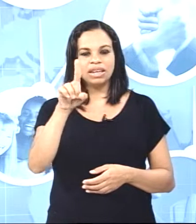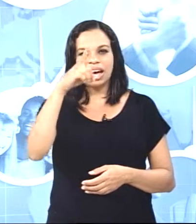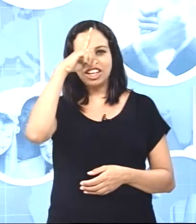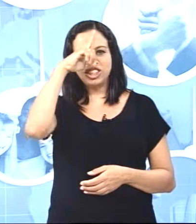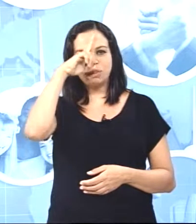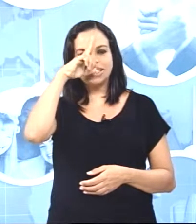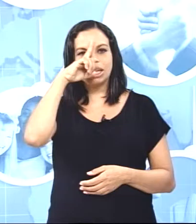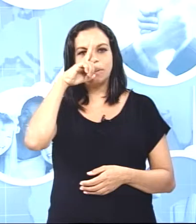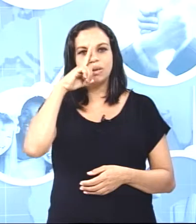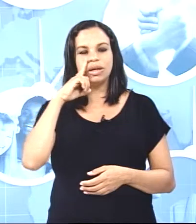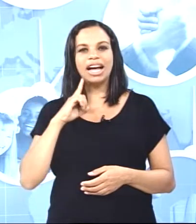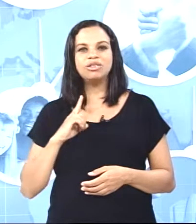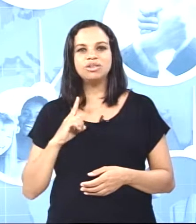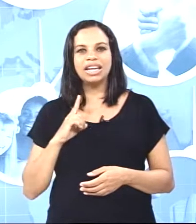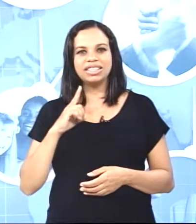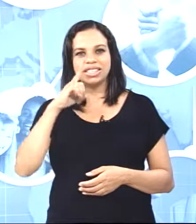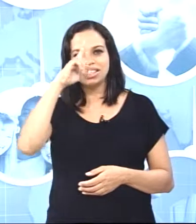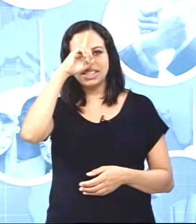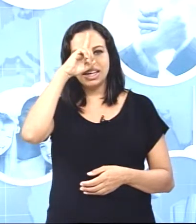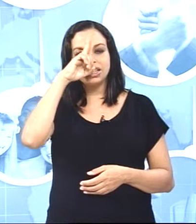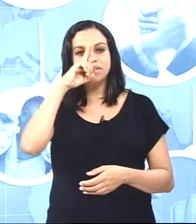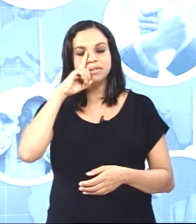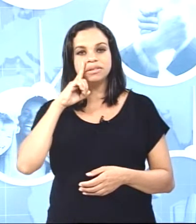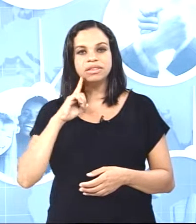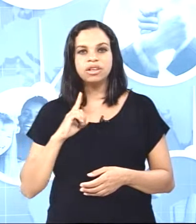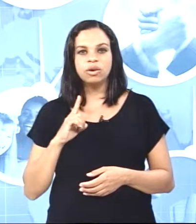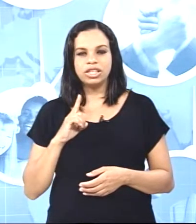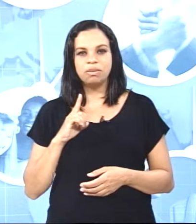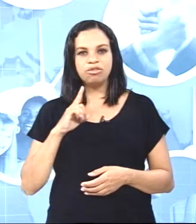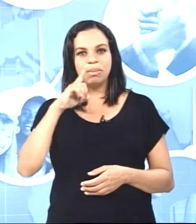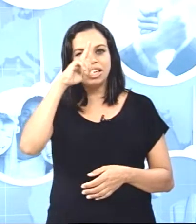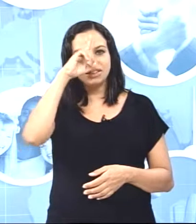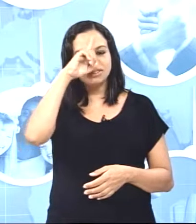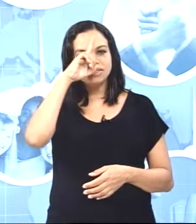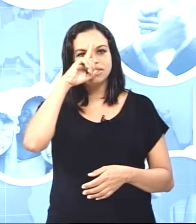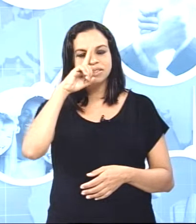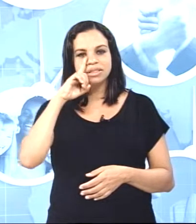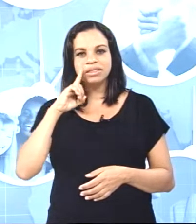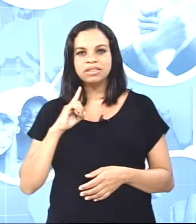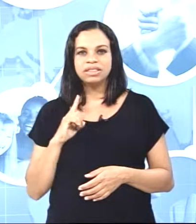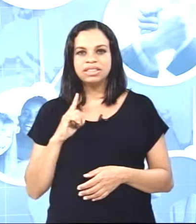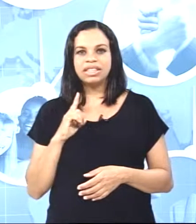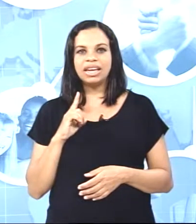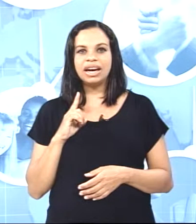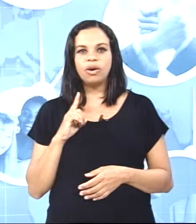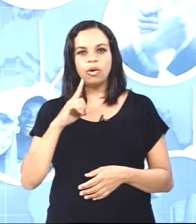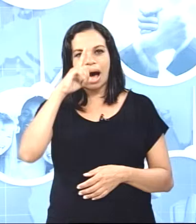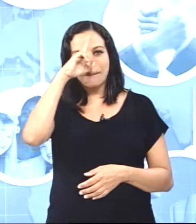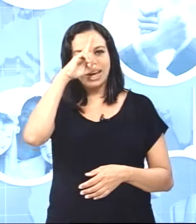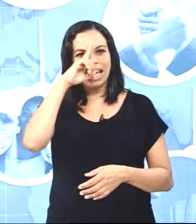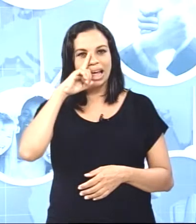a gente passa aqui pelo lado do nariz, assim descendo, com esse movimento, seria a cor amarela.